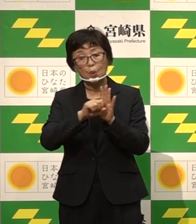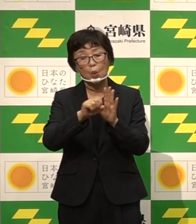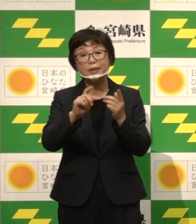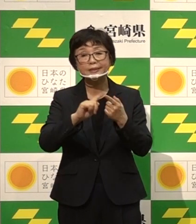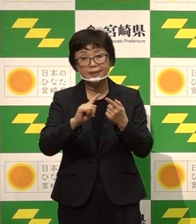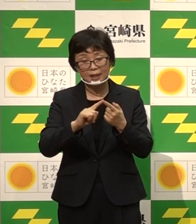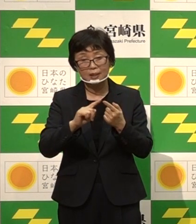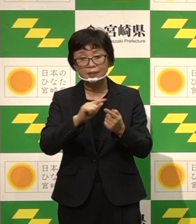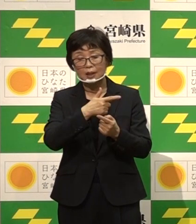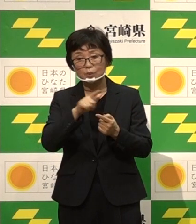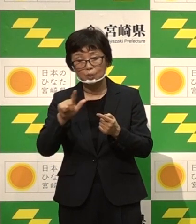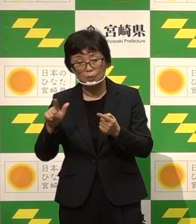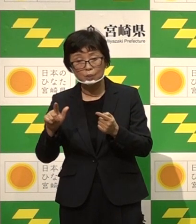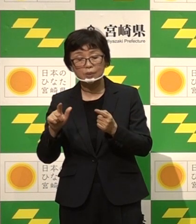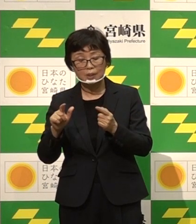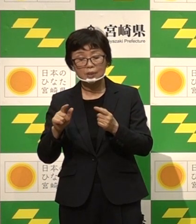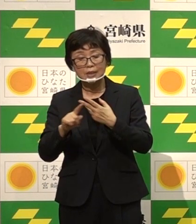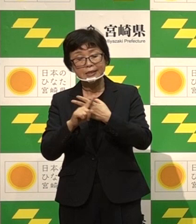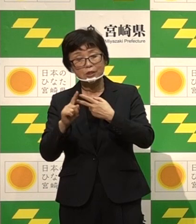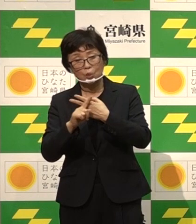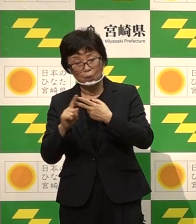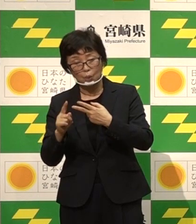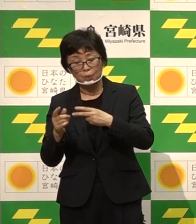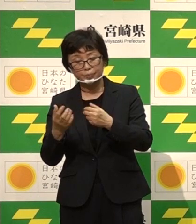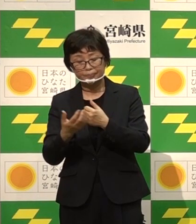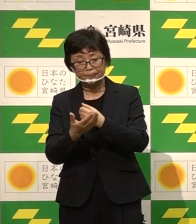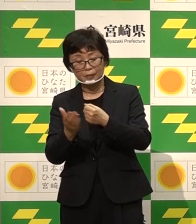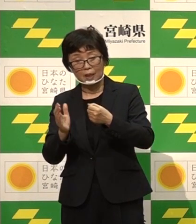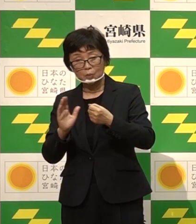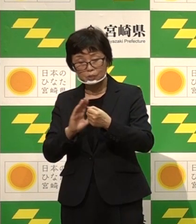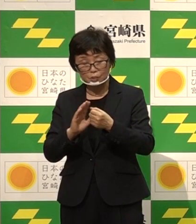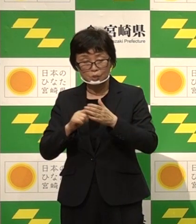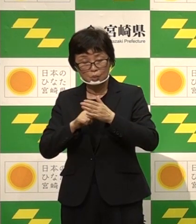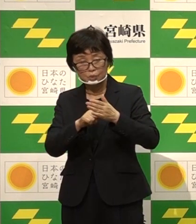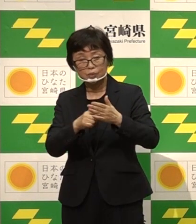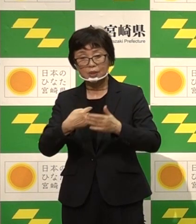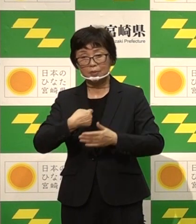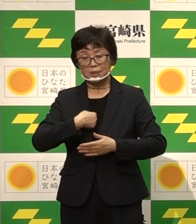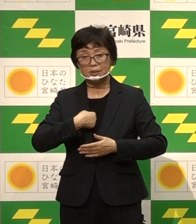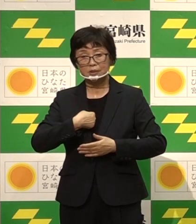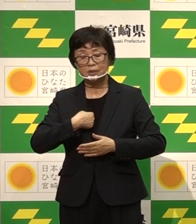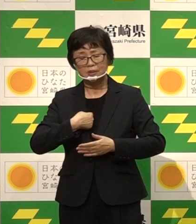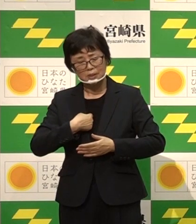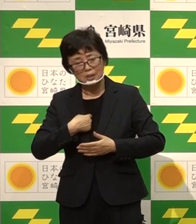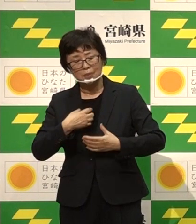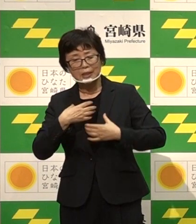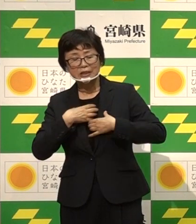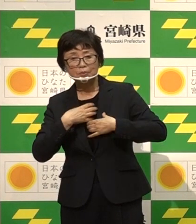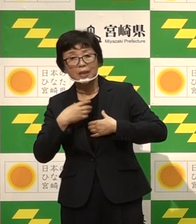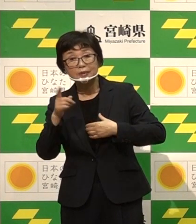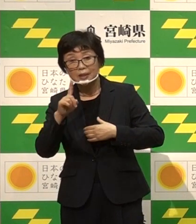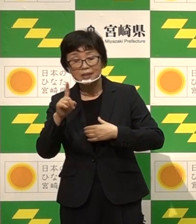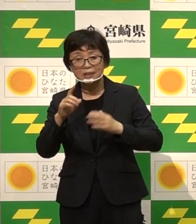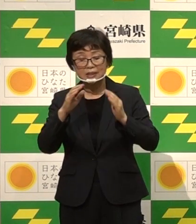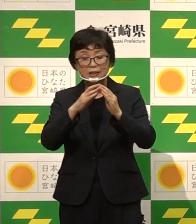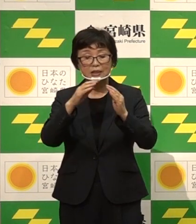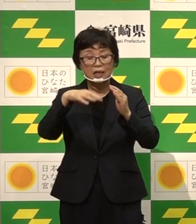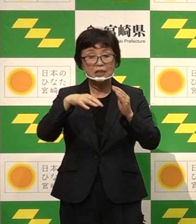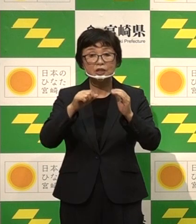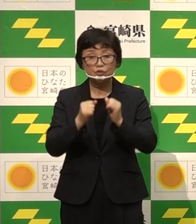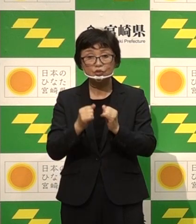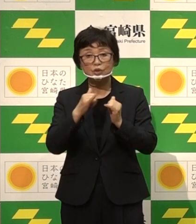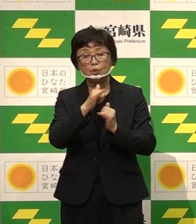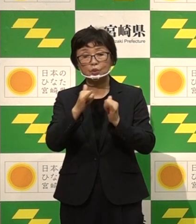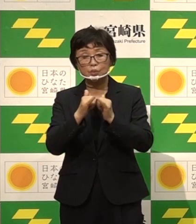を行って、なんとかその機能を保つべく取り組んでおりますが、今、懸念をしておりますのが、自宅療養者の皆さん